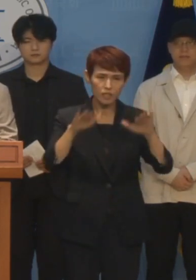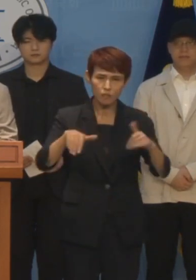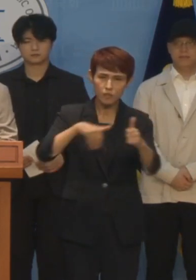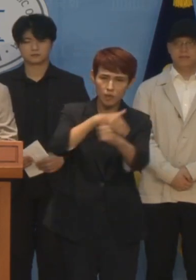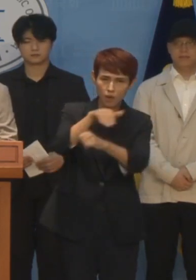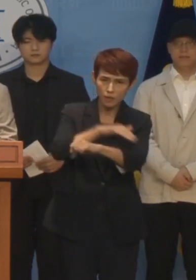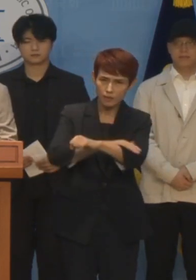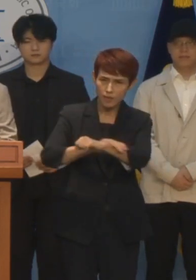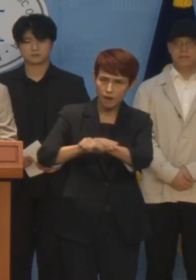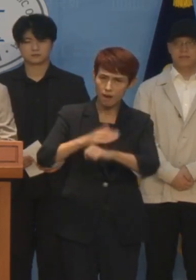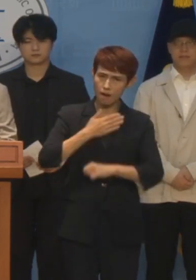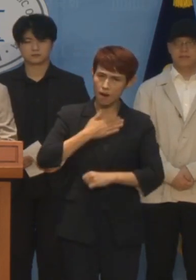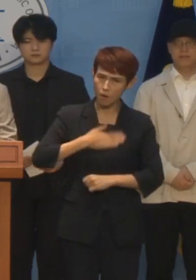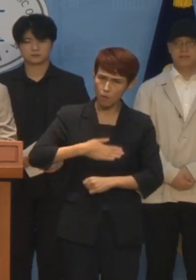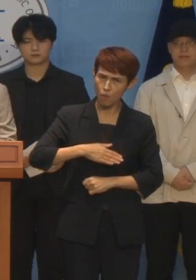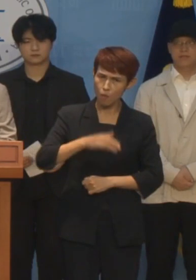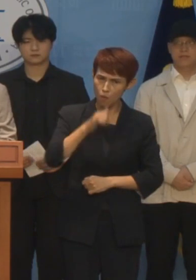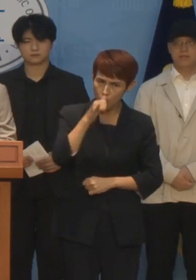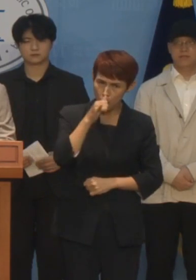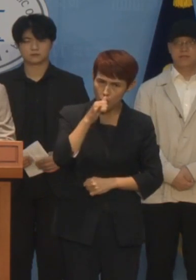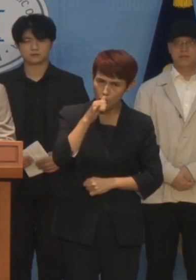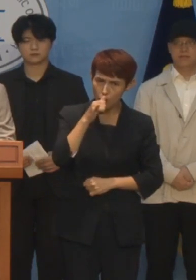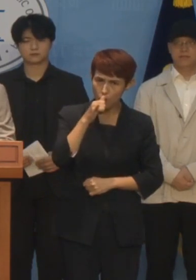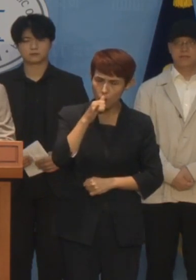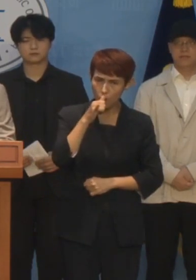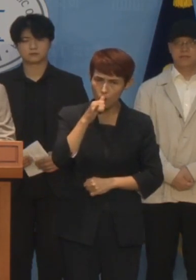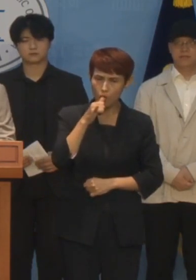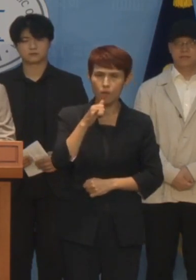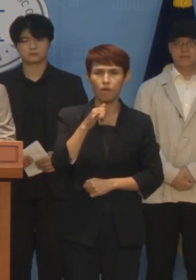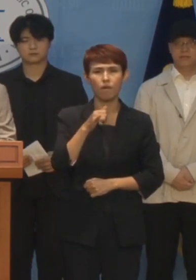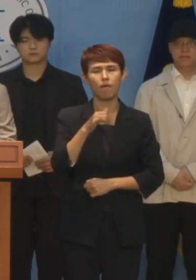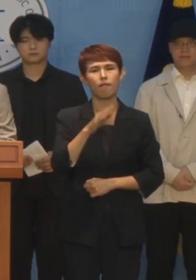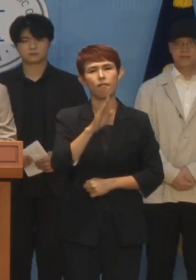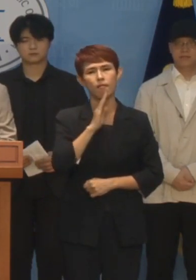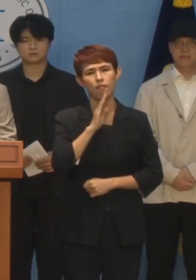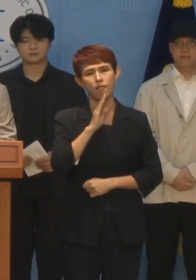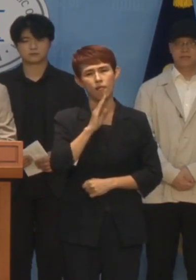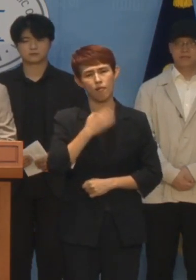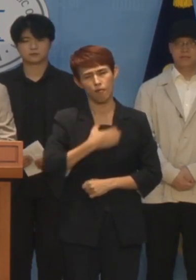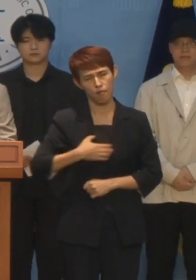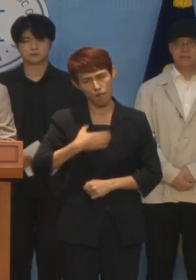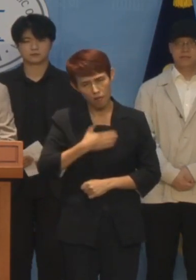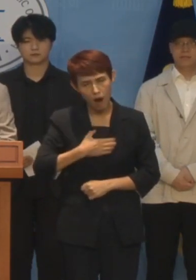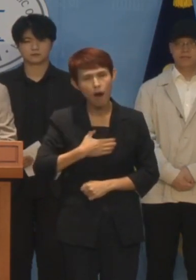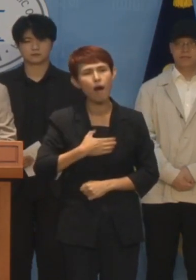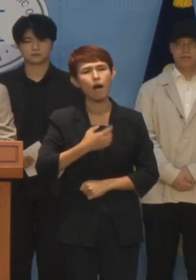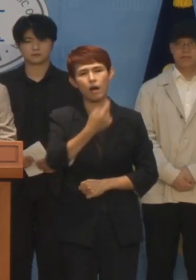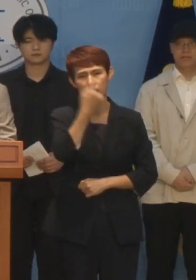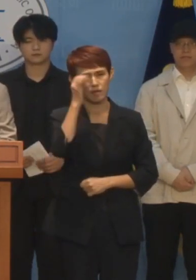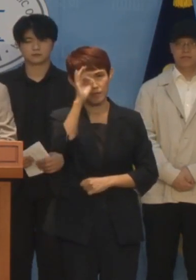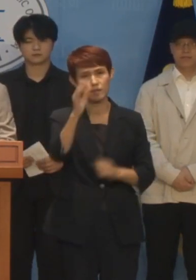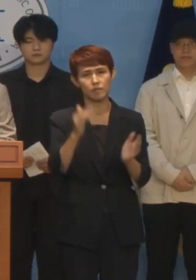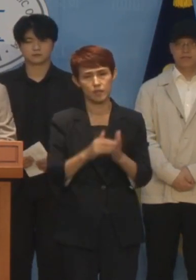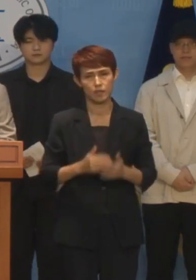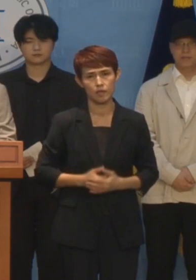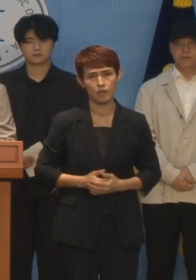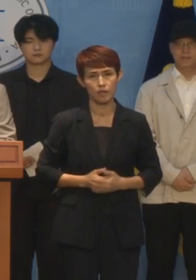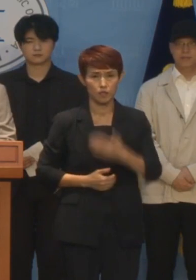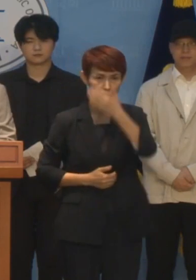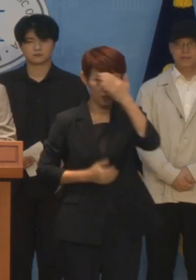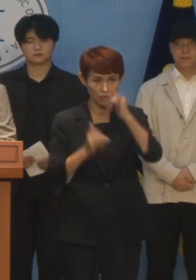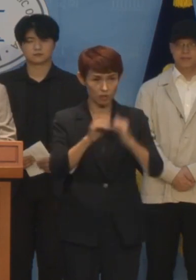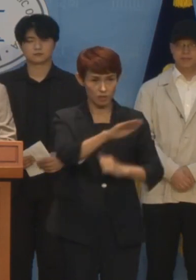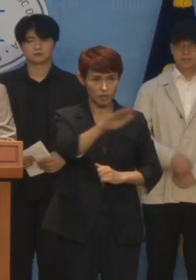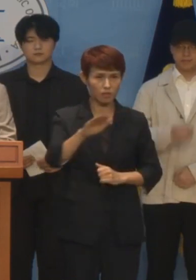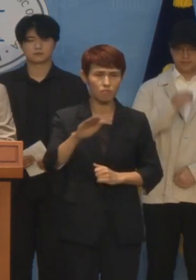정확히 인식하고 있으며 또한 얼마나 건강하게 걱정하고 있는지 확인하였습니다. 그들은